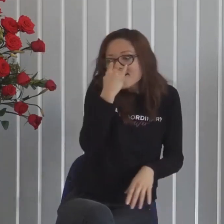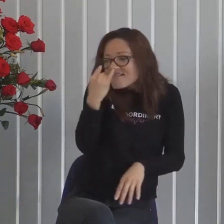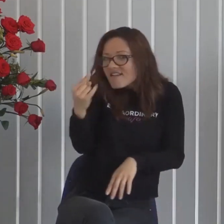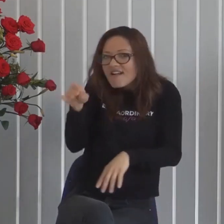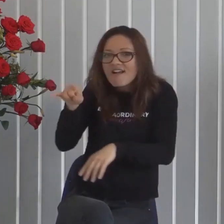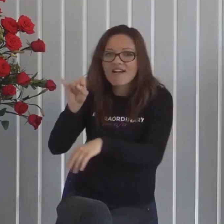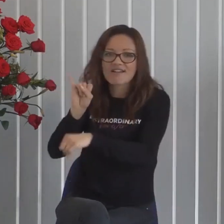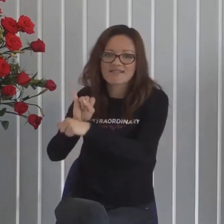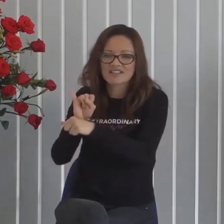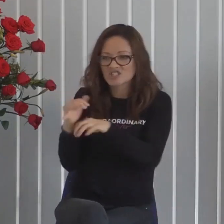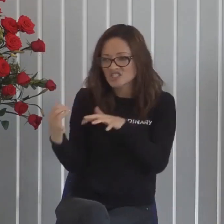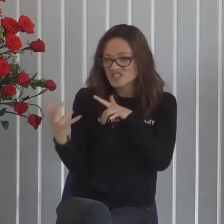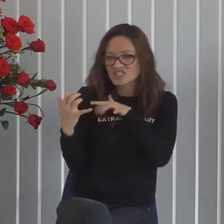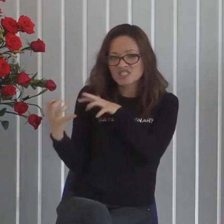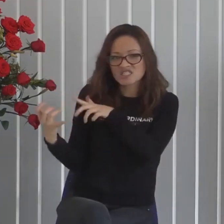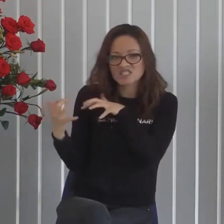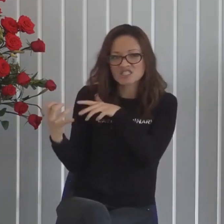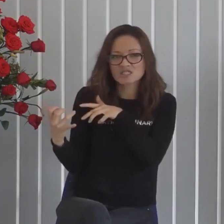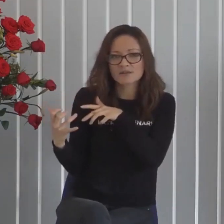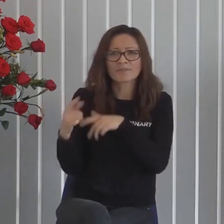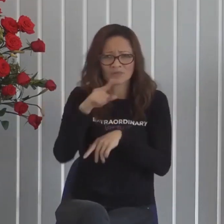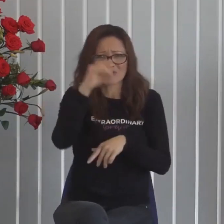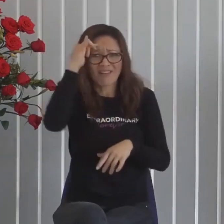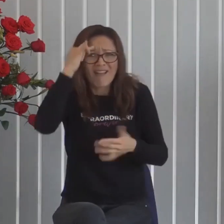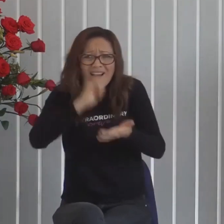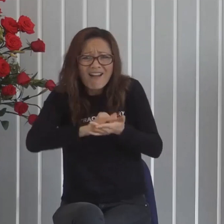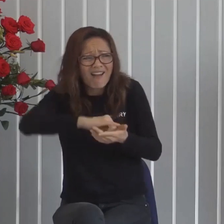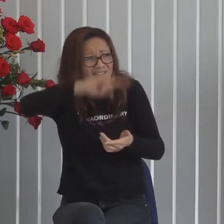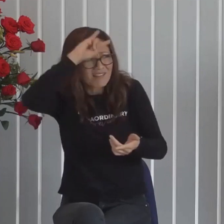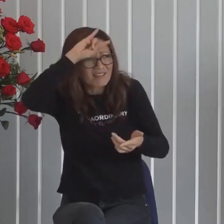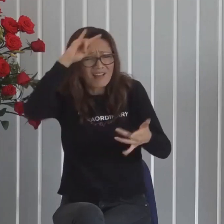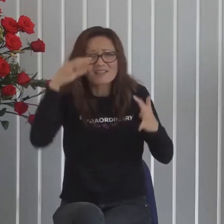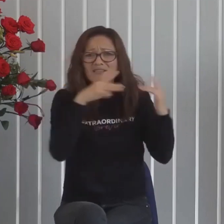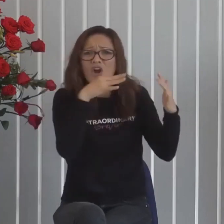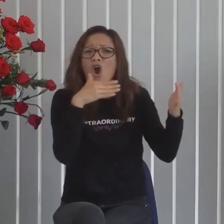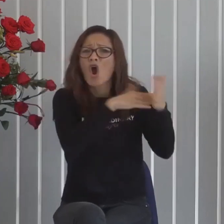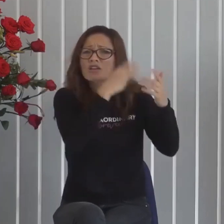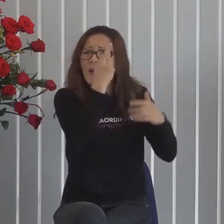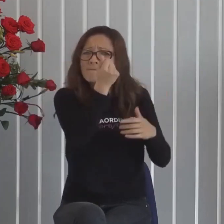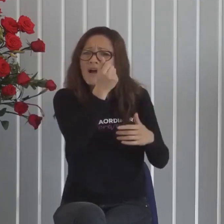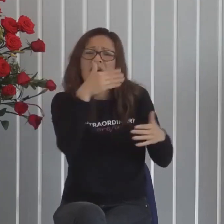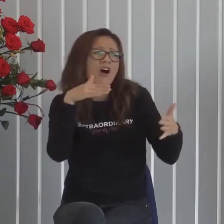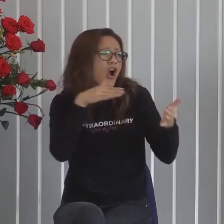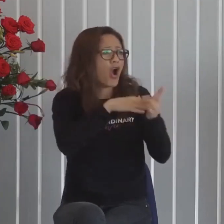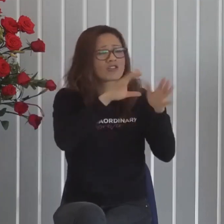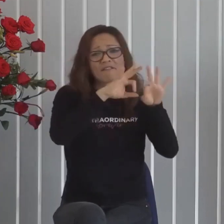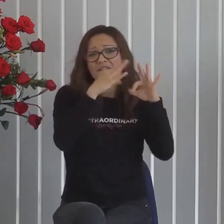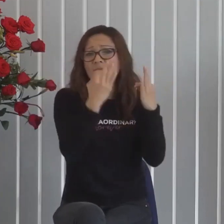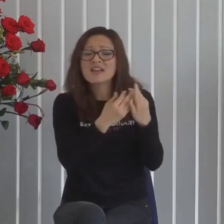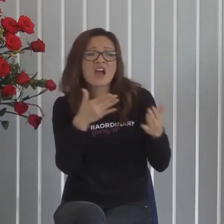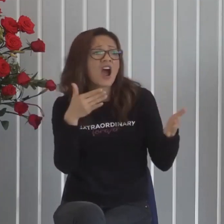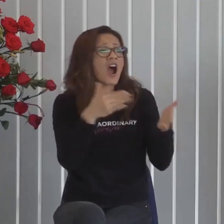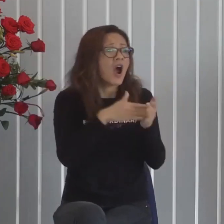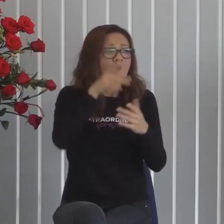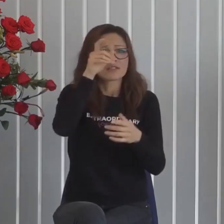¿Usted cree que la guerra de Satanás es contra la economía o contra la familia o contra la tendencia